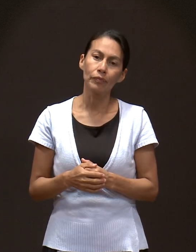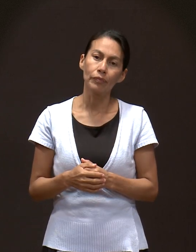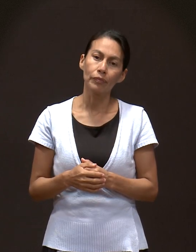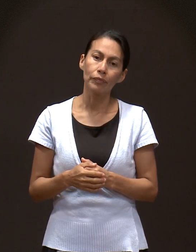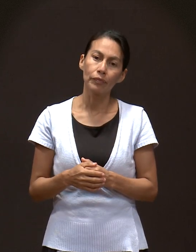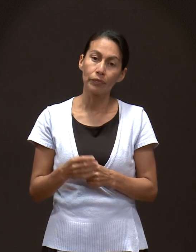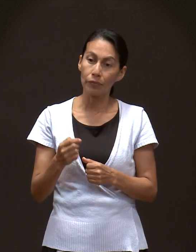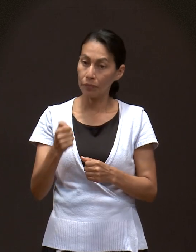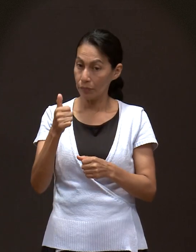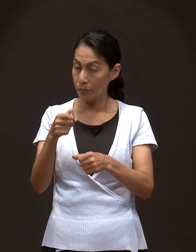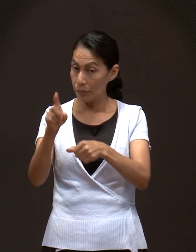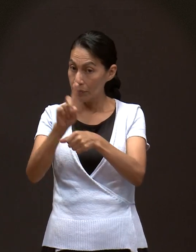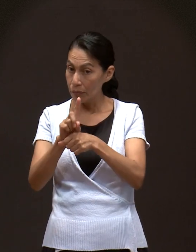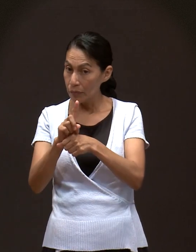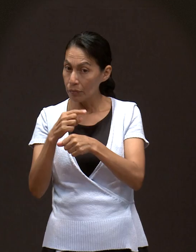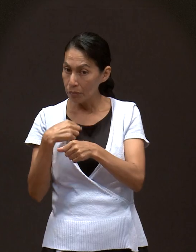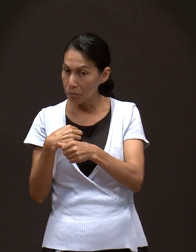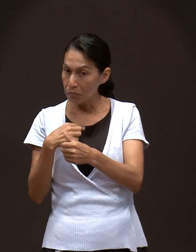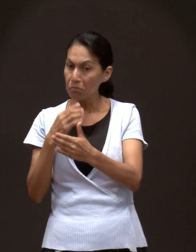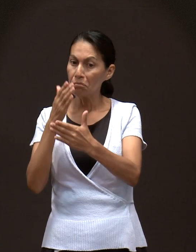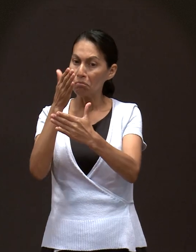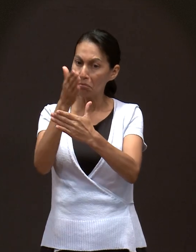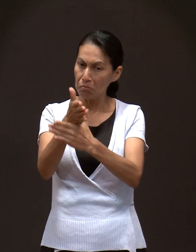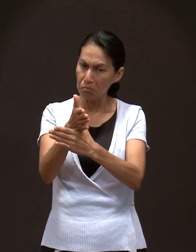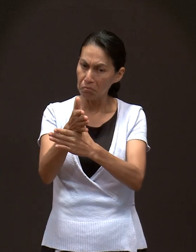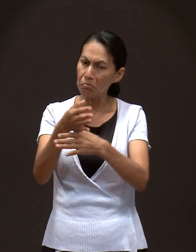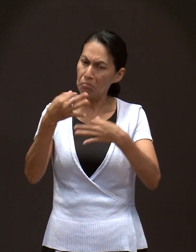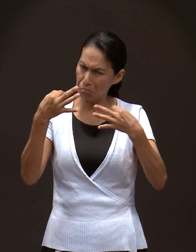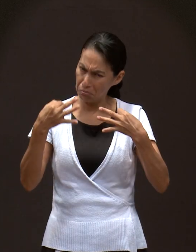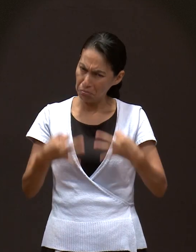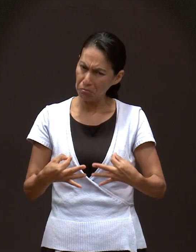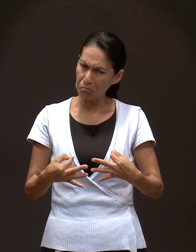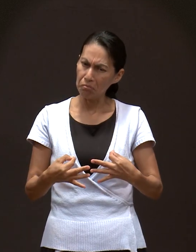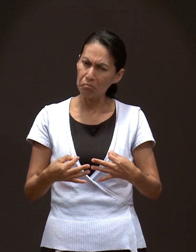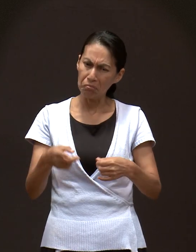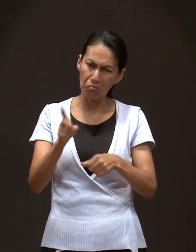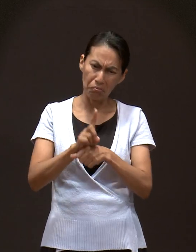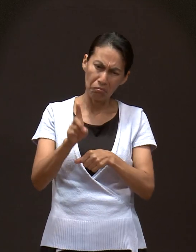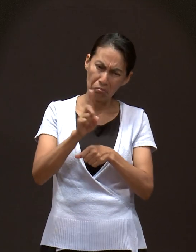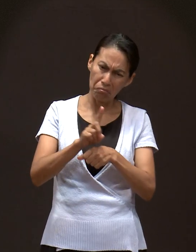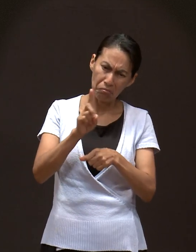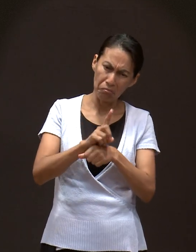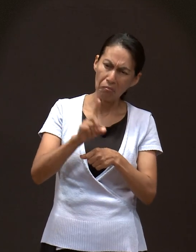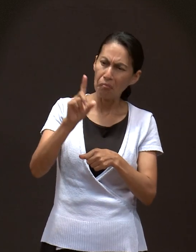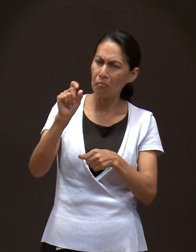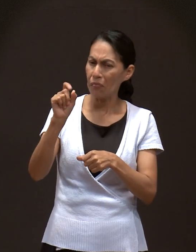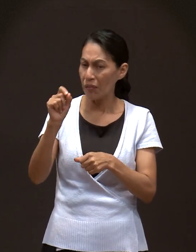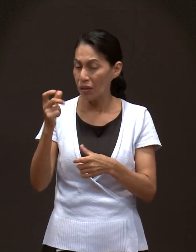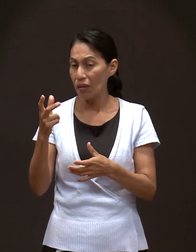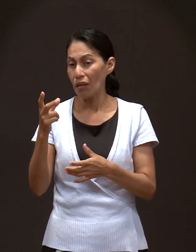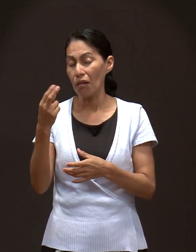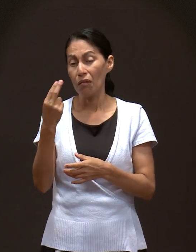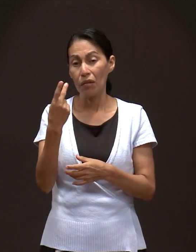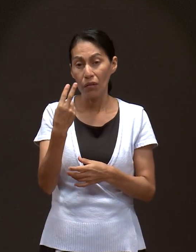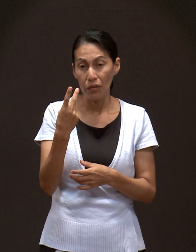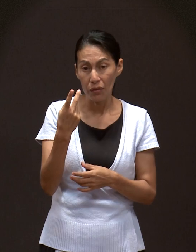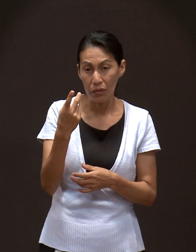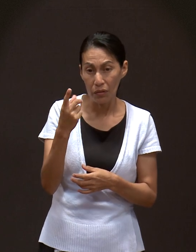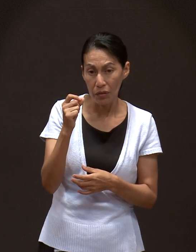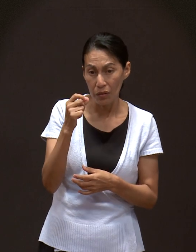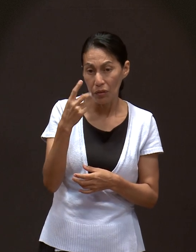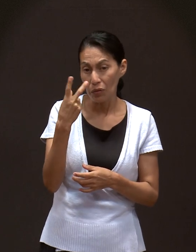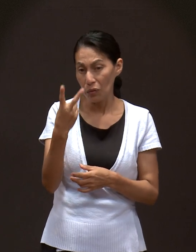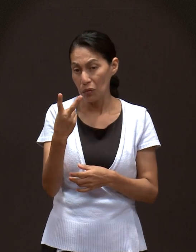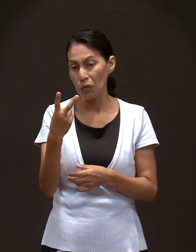Cuando llegué, los primeros días me fue muy bien. Gracias a Dios, podía vender al día 20,